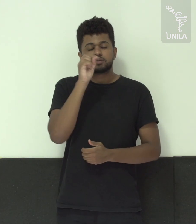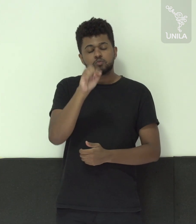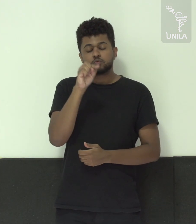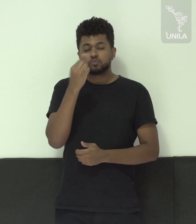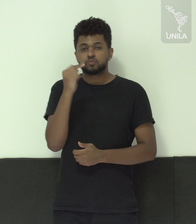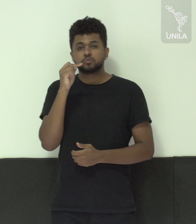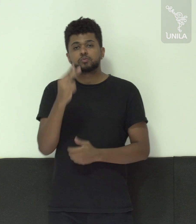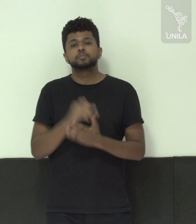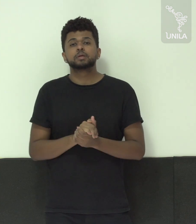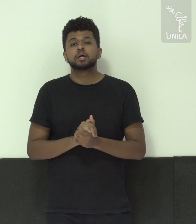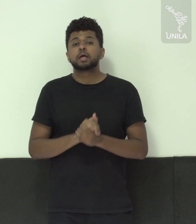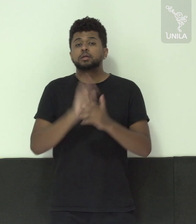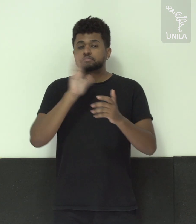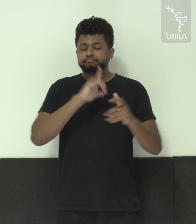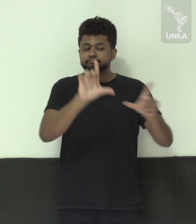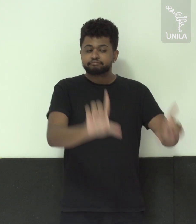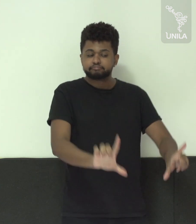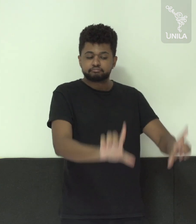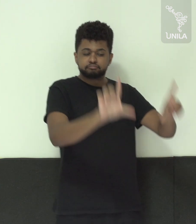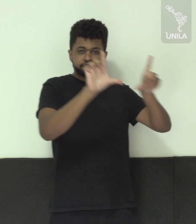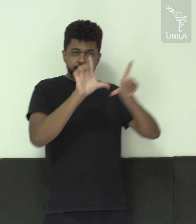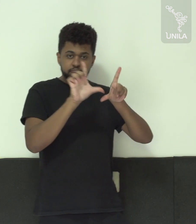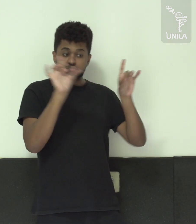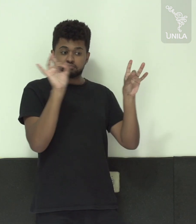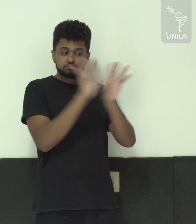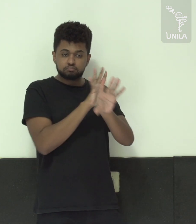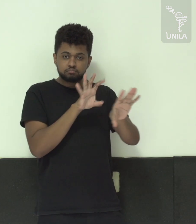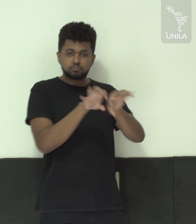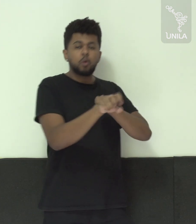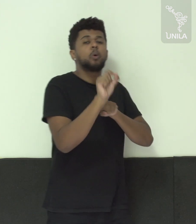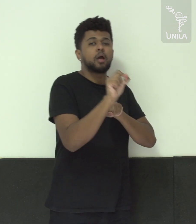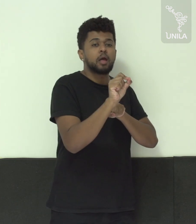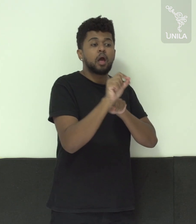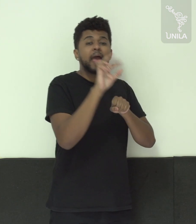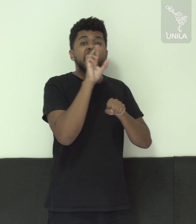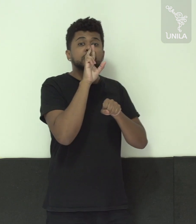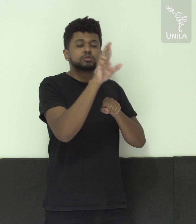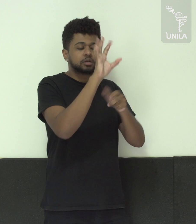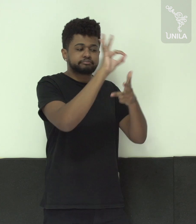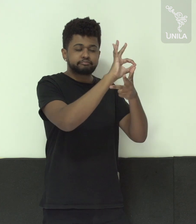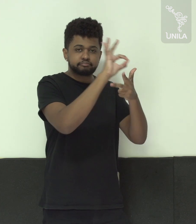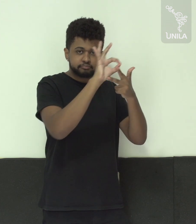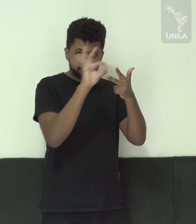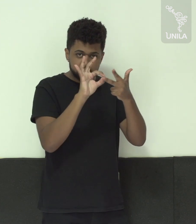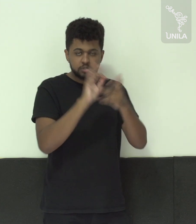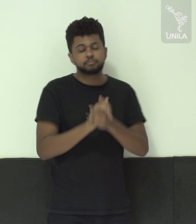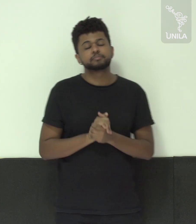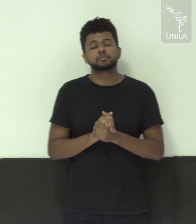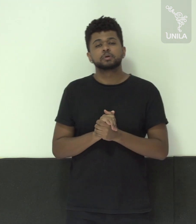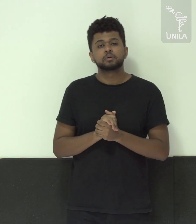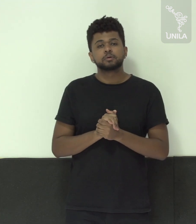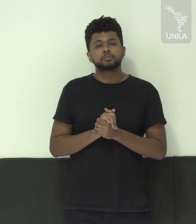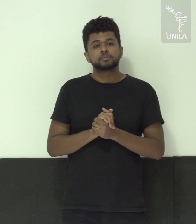6.12 Tenho obtido certificado de conclusão com base nos resultados do Exame Nacional de Ensino Médio,